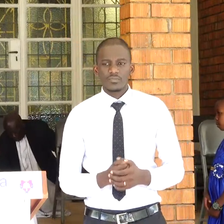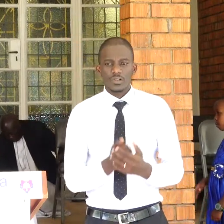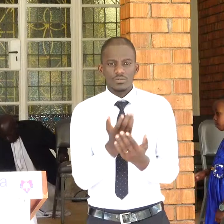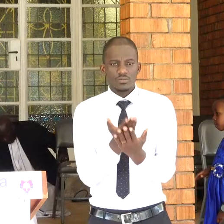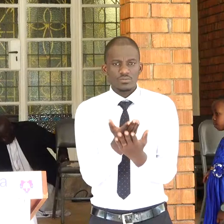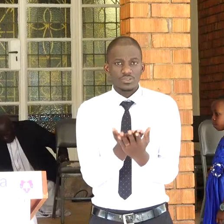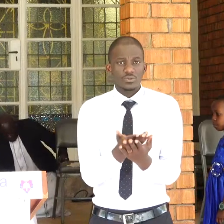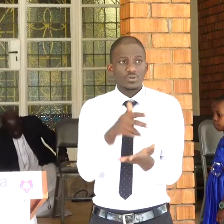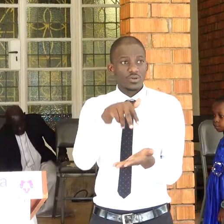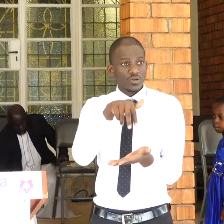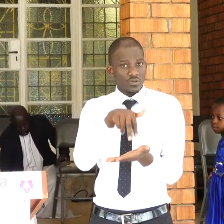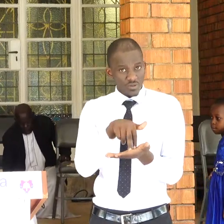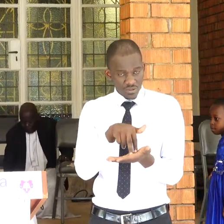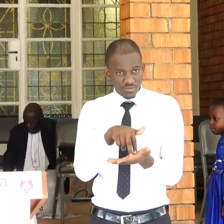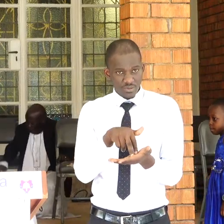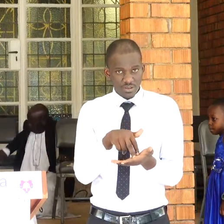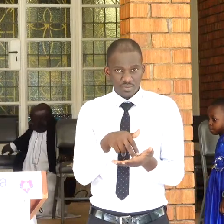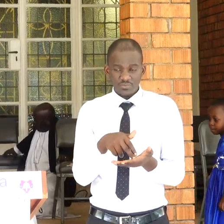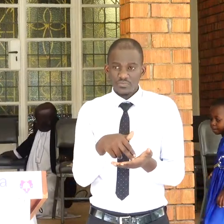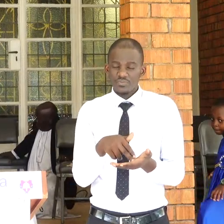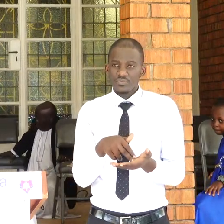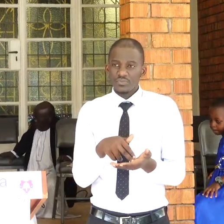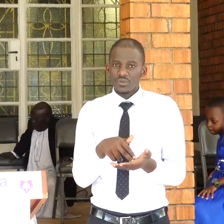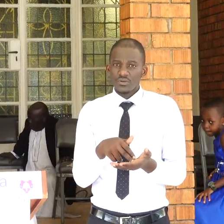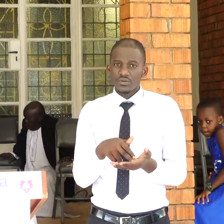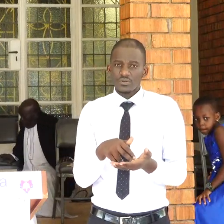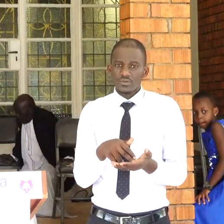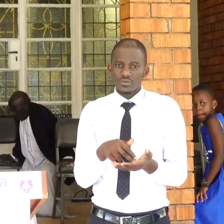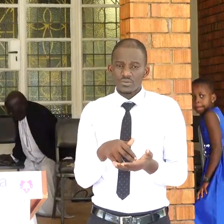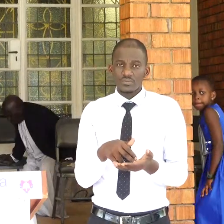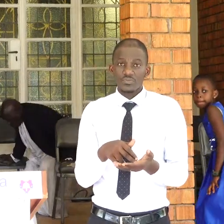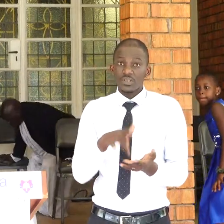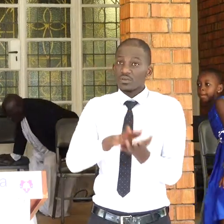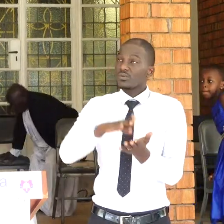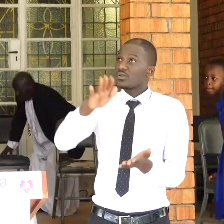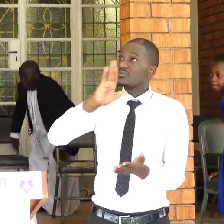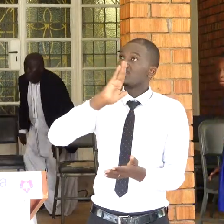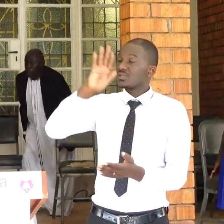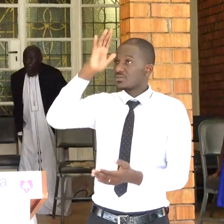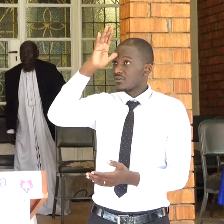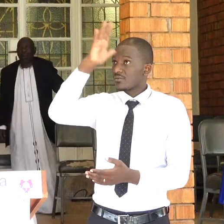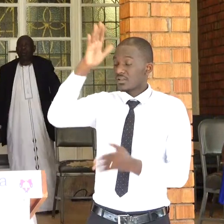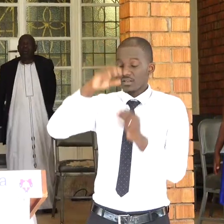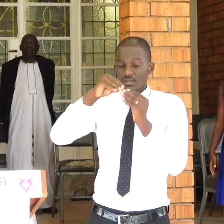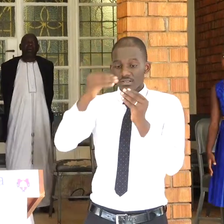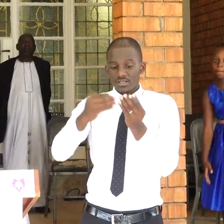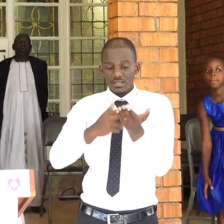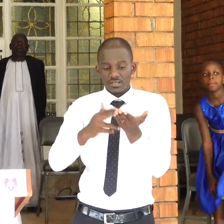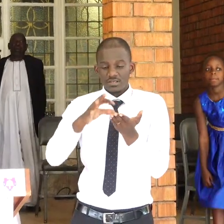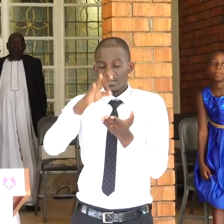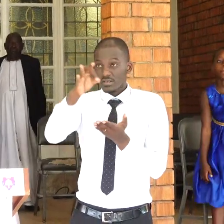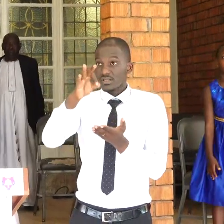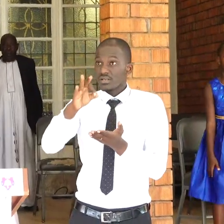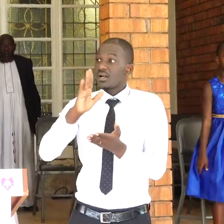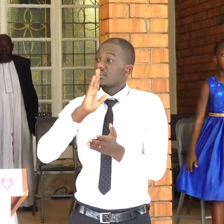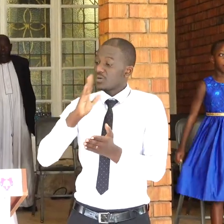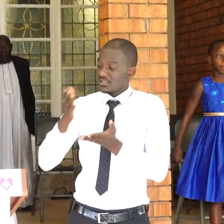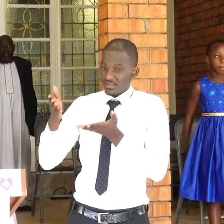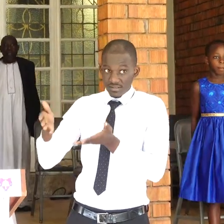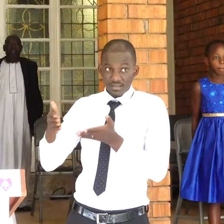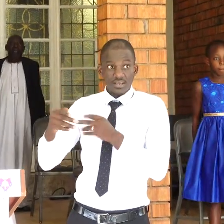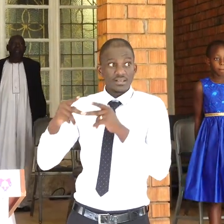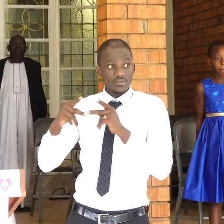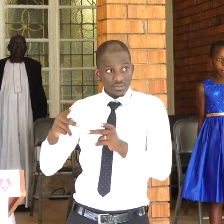bigere byammwe twatula ekitiibwa ekimpi, nga tugamba nti ekitiibwa kibeere kitaffe n'eri omwana n'eri omwoyo omutukuvu, nga bwe kyali